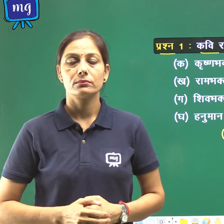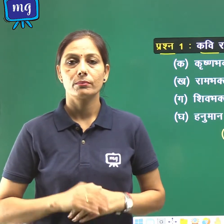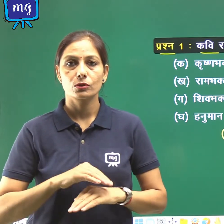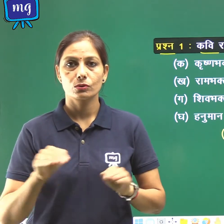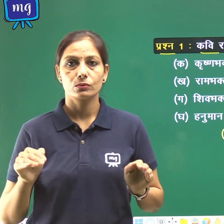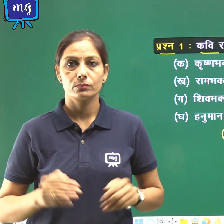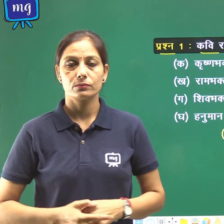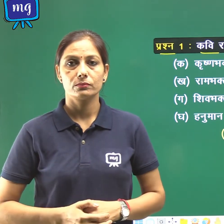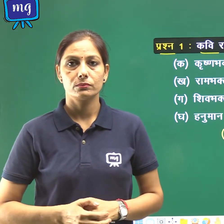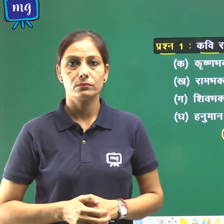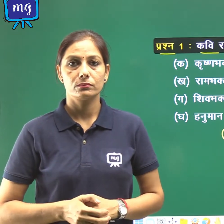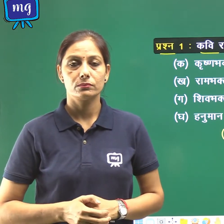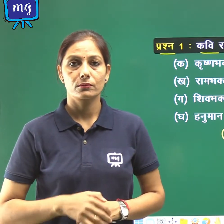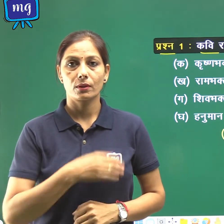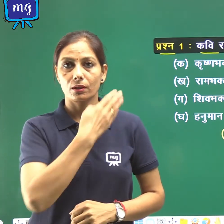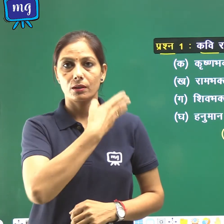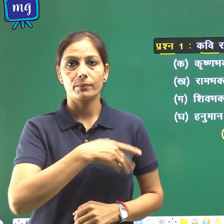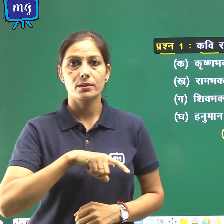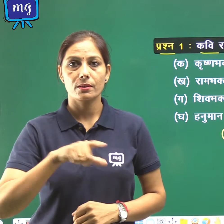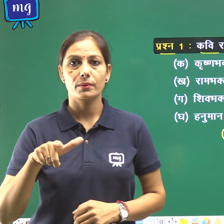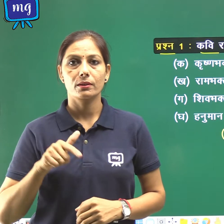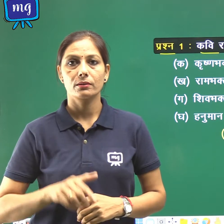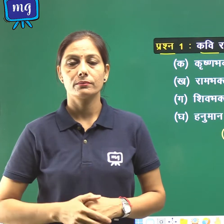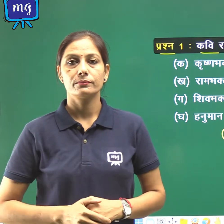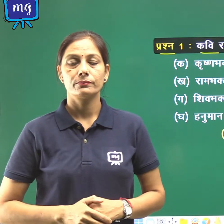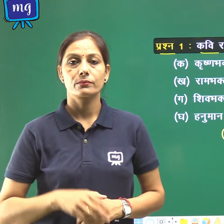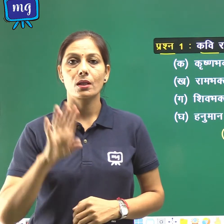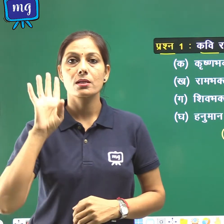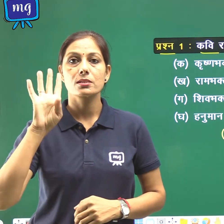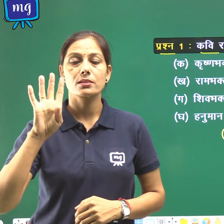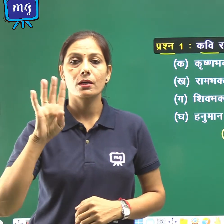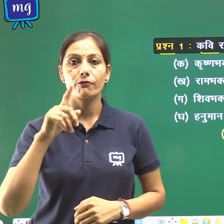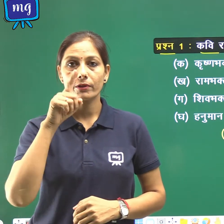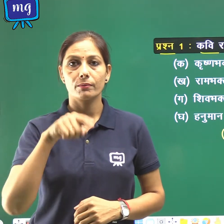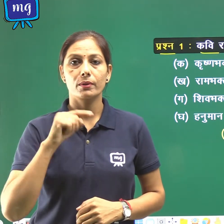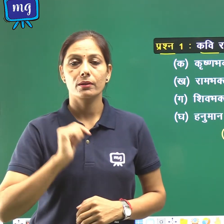बच्चों, यहां आपके सामने 4 विकल्प है,